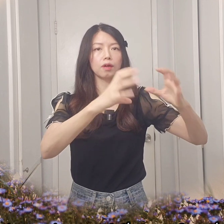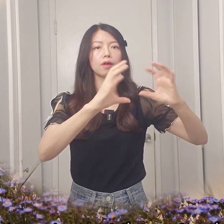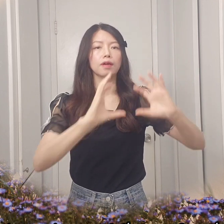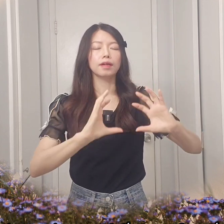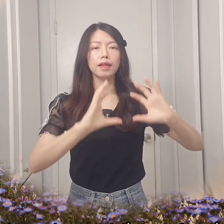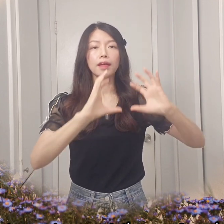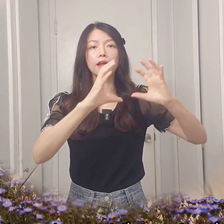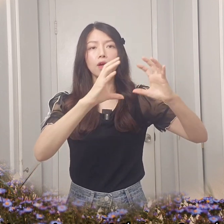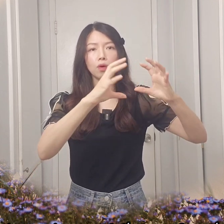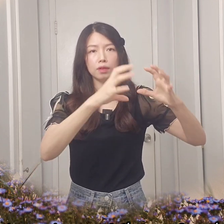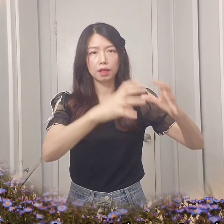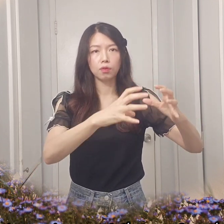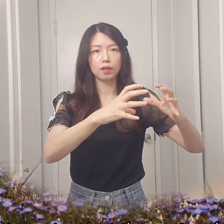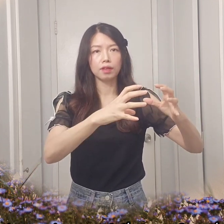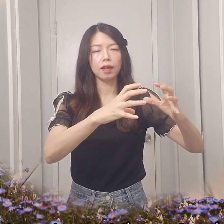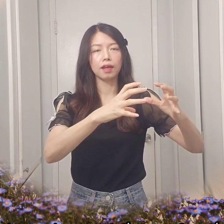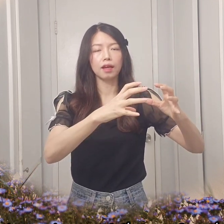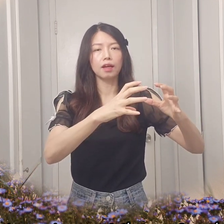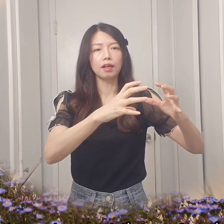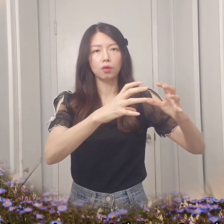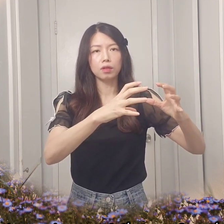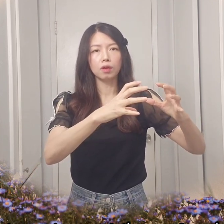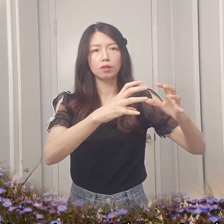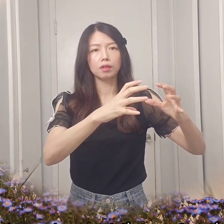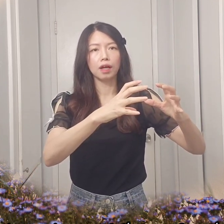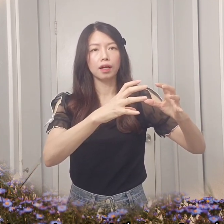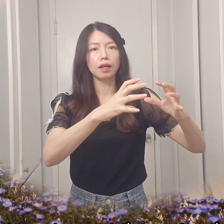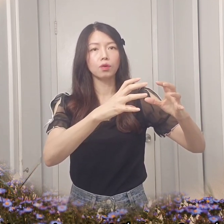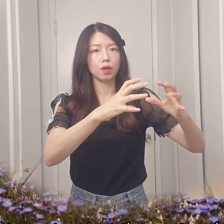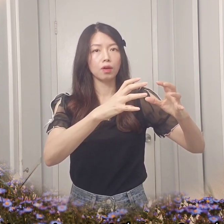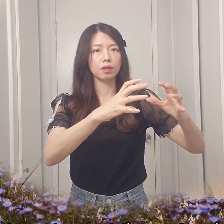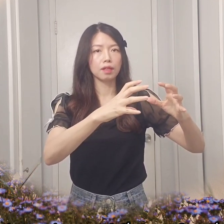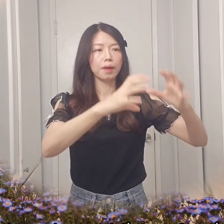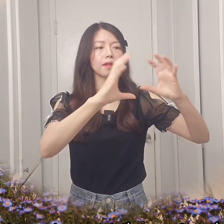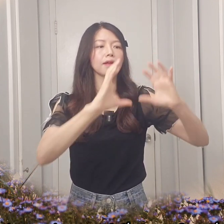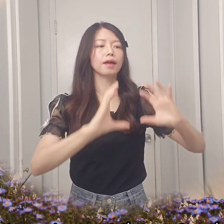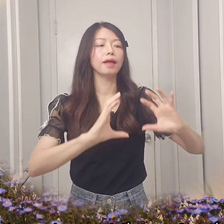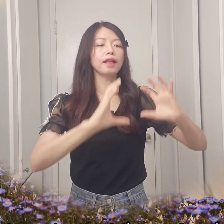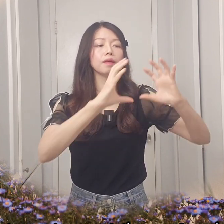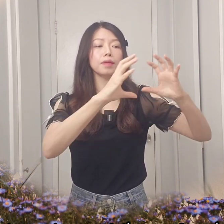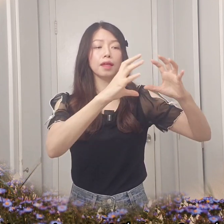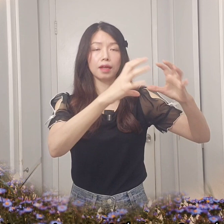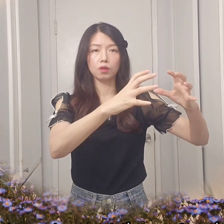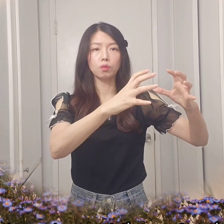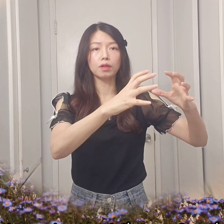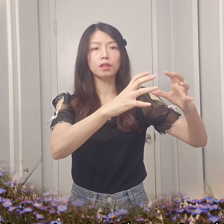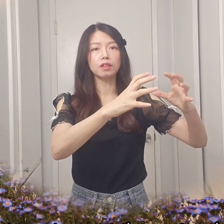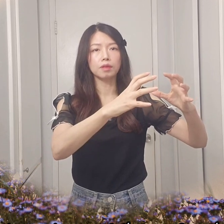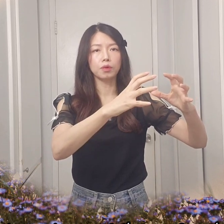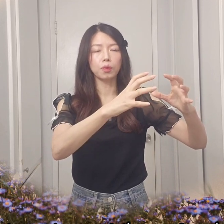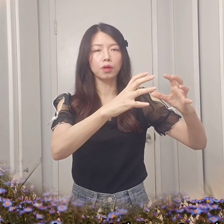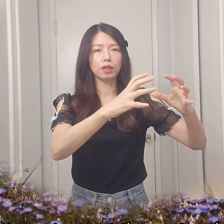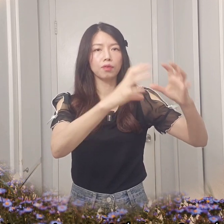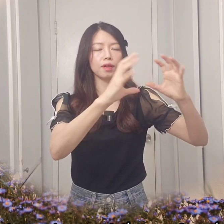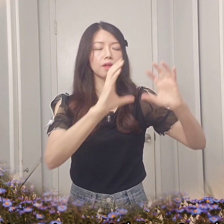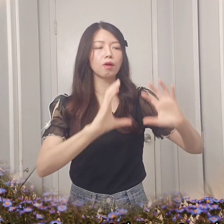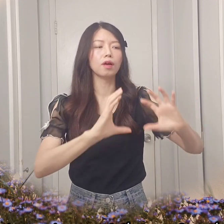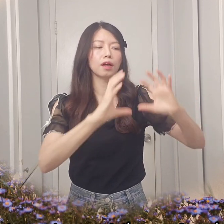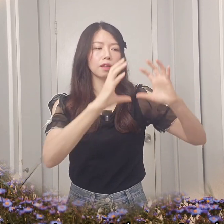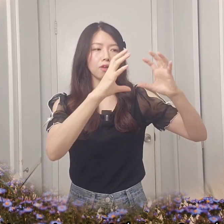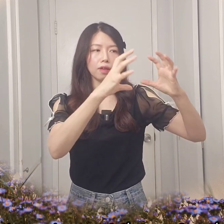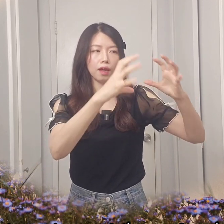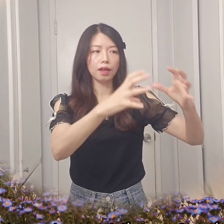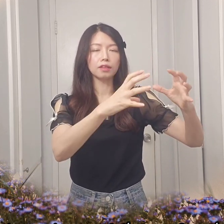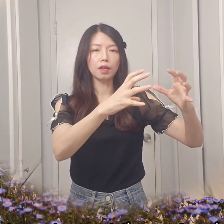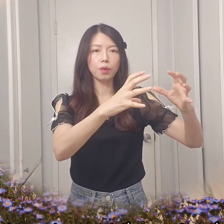돌려줬어요. 세계라고 한 뜻의 수어인데 여기서는 나라라고 되어 있지만 하나님의 세계, 좀 더 큰 의미로 표현하기 위해서